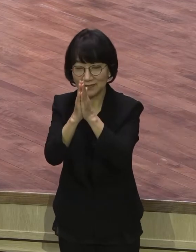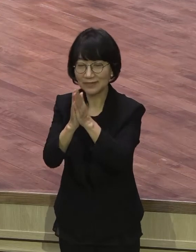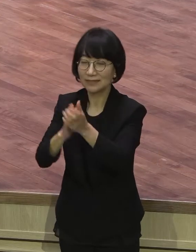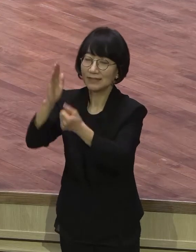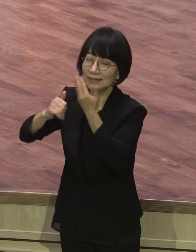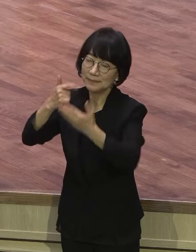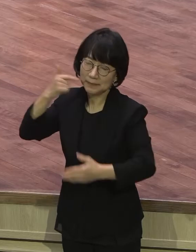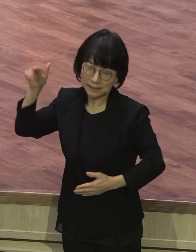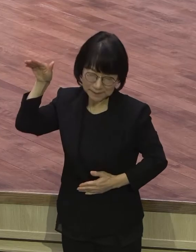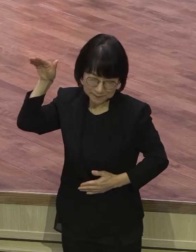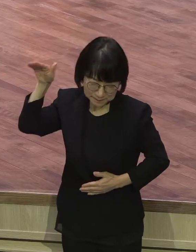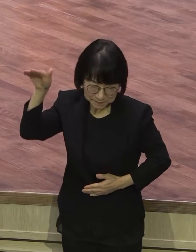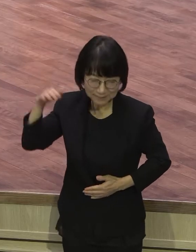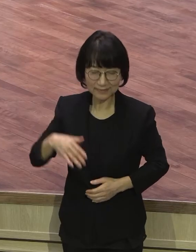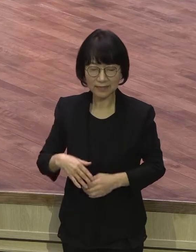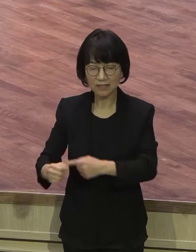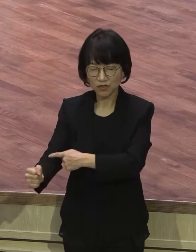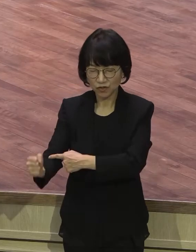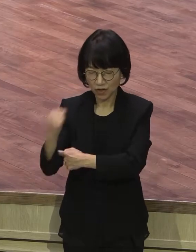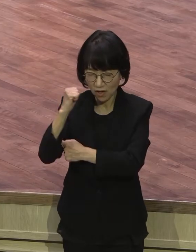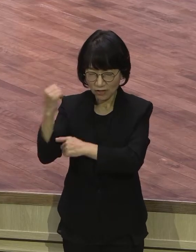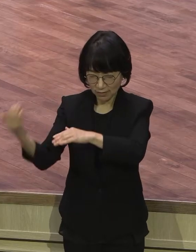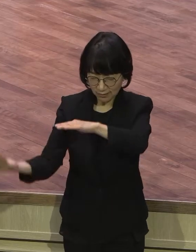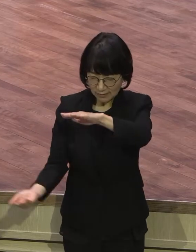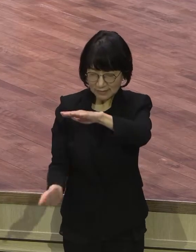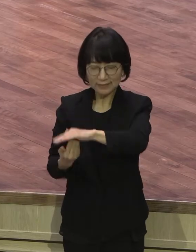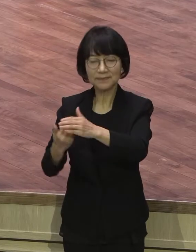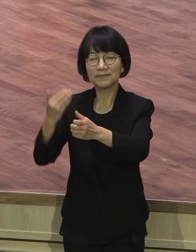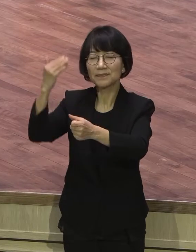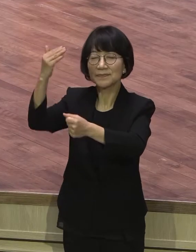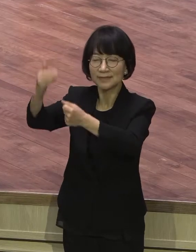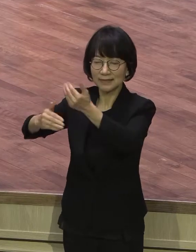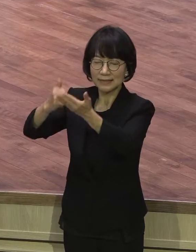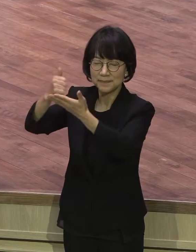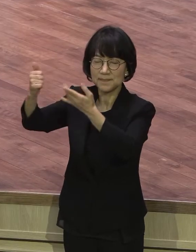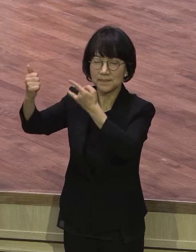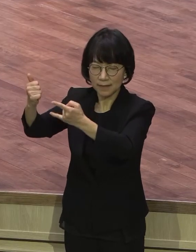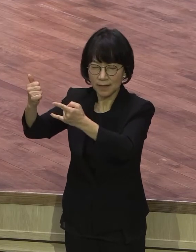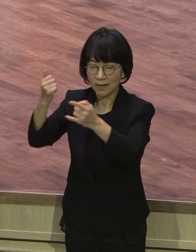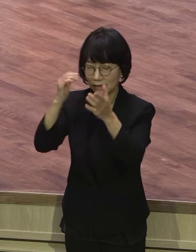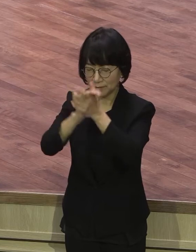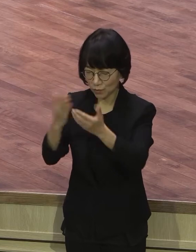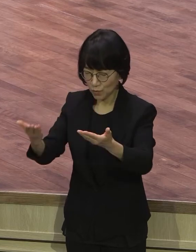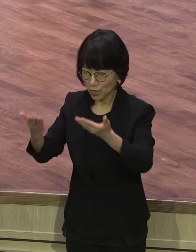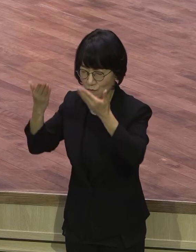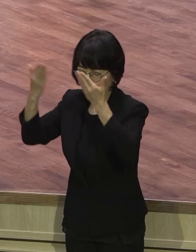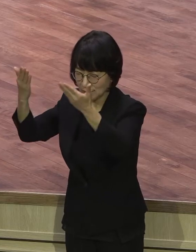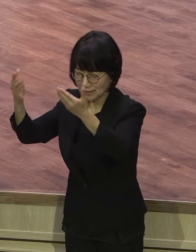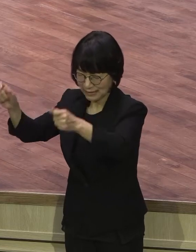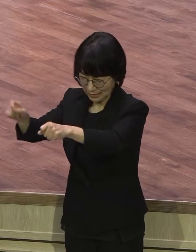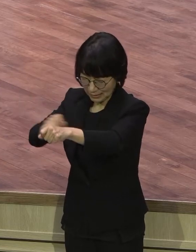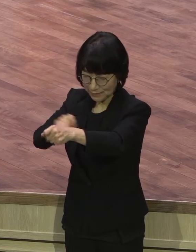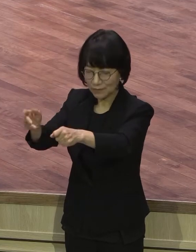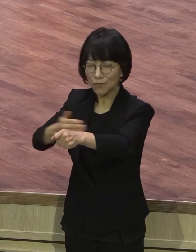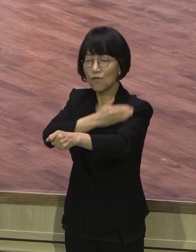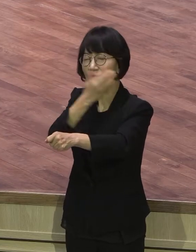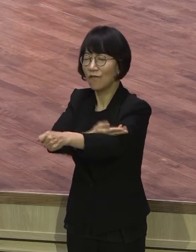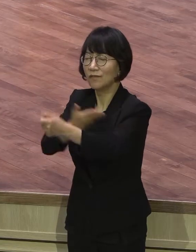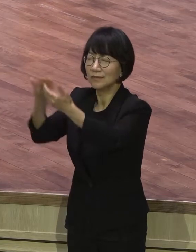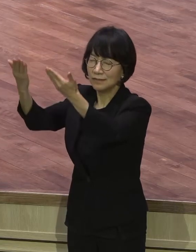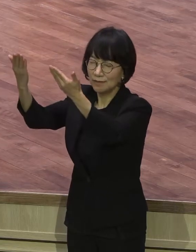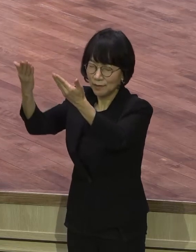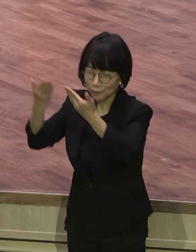하나님, 전능자 하나님 앞에 기도하는 특권을 주신 하나님 앞에 모든 영혼